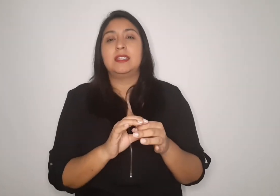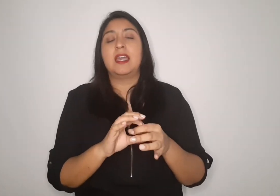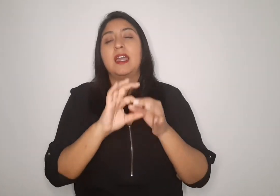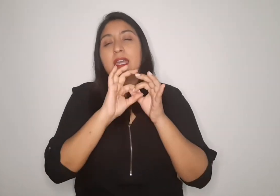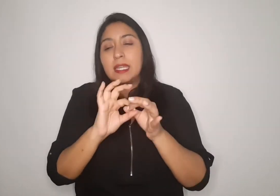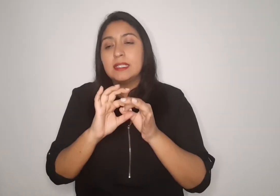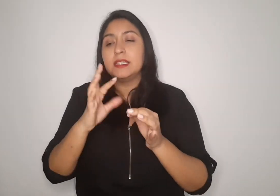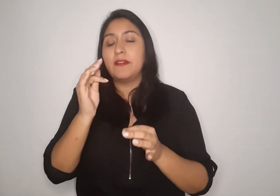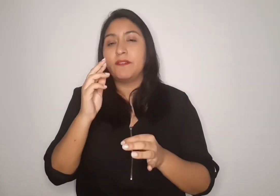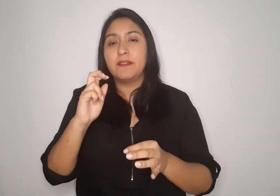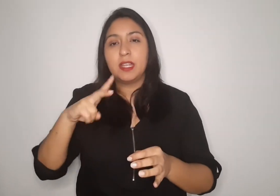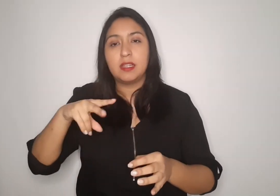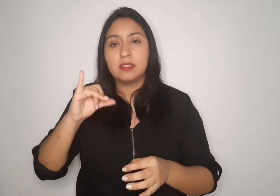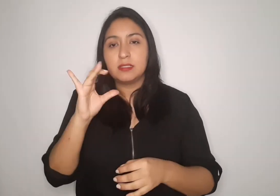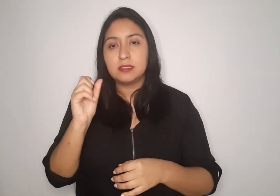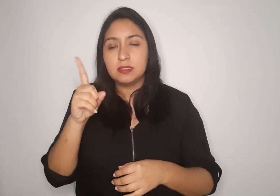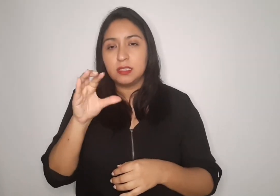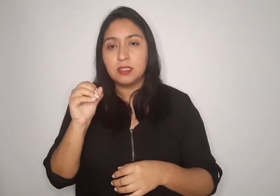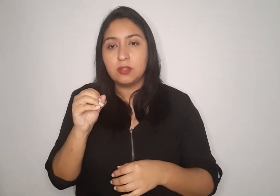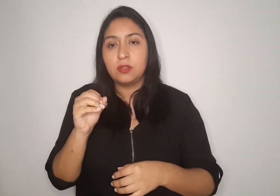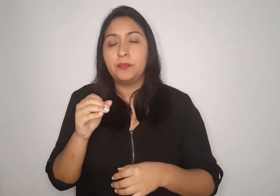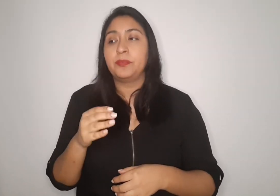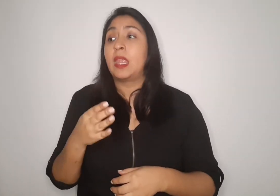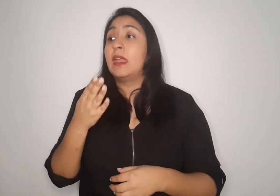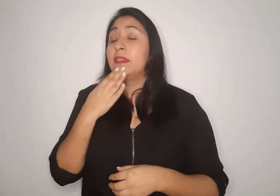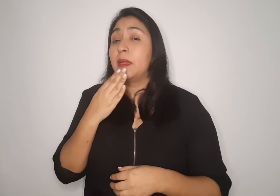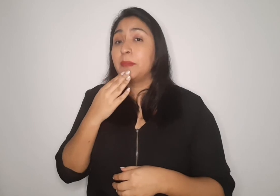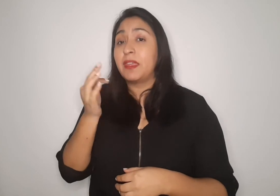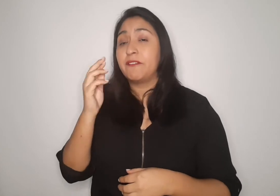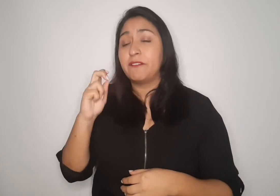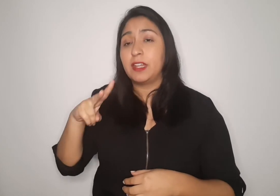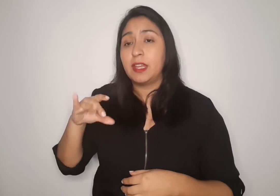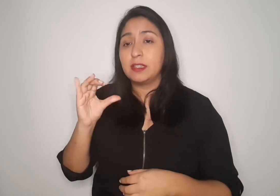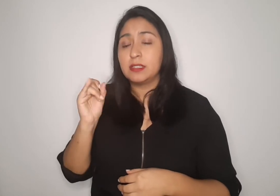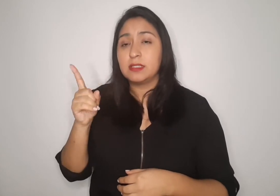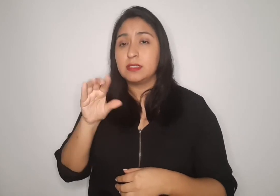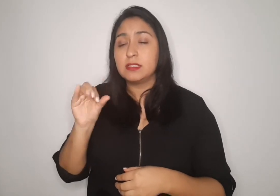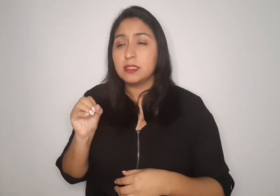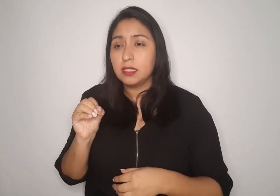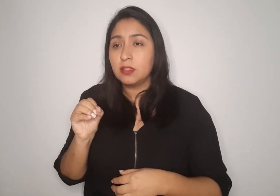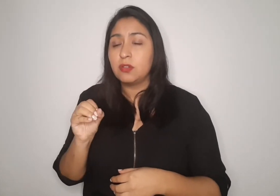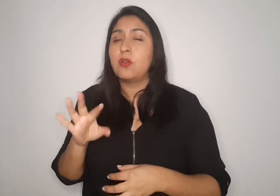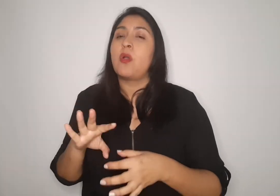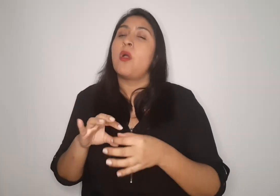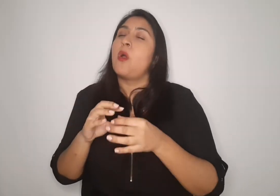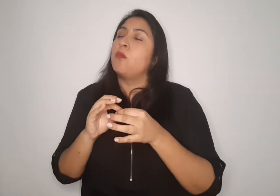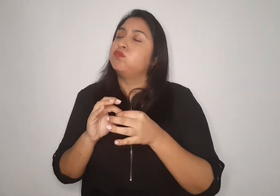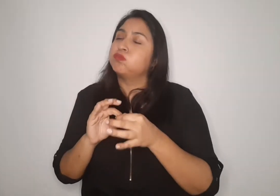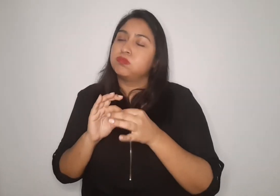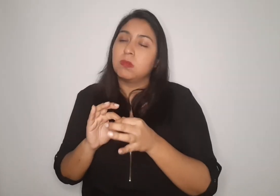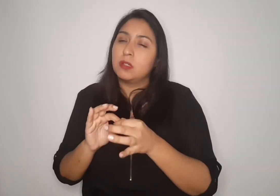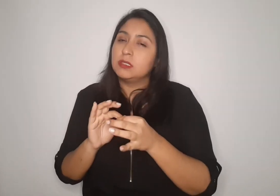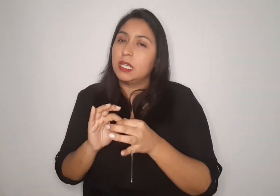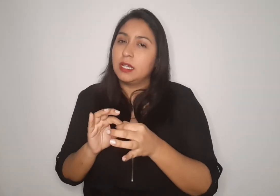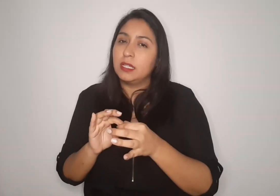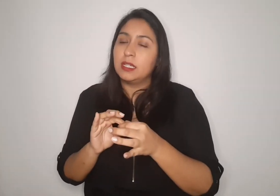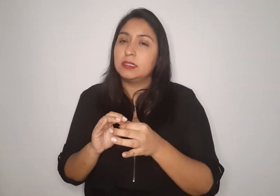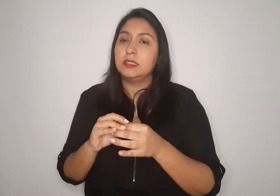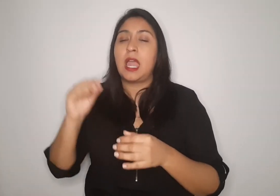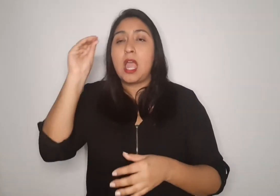Paulo. Bueno, y Francisco Huichaqueo, curador de la exposición Bueno Pelón del Museo Arqueológico de Santiago, cineasta